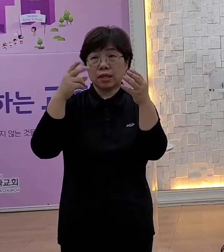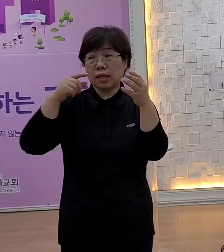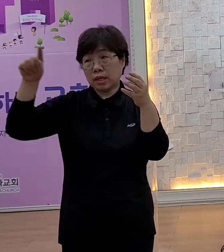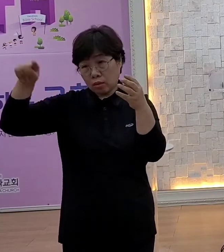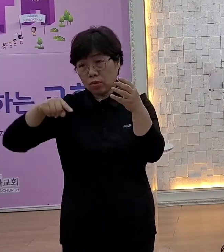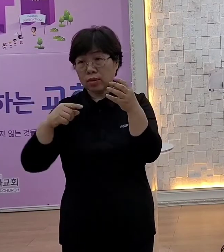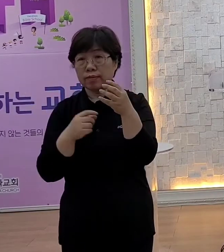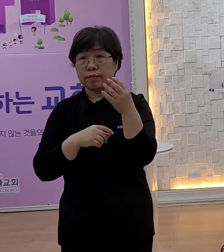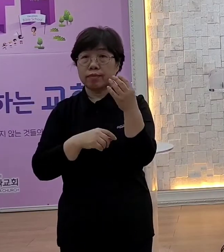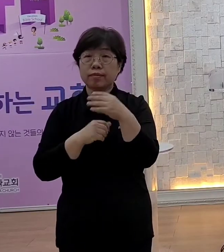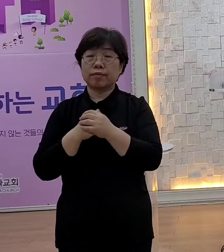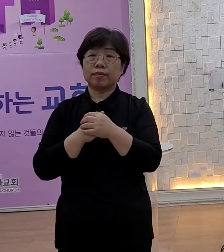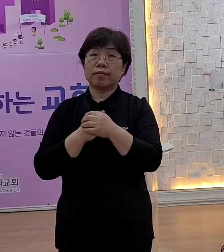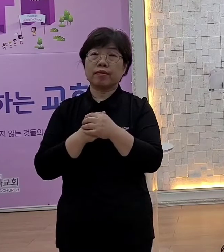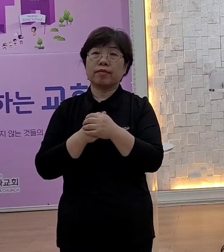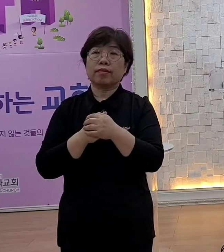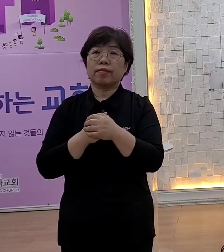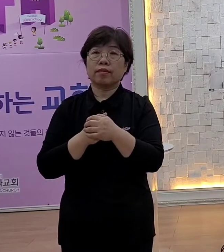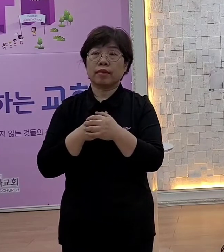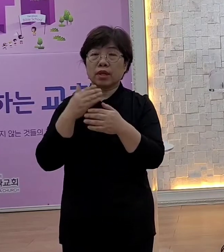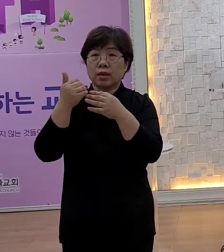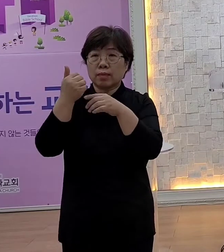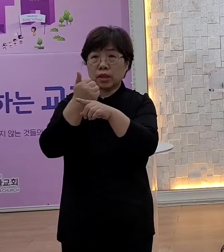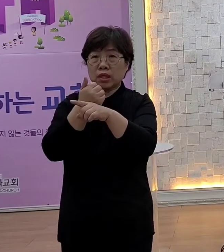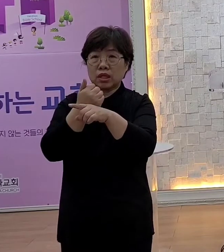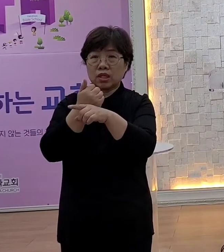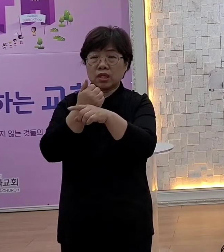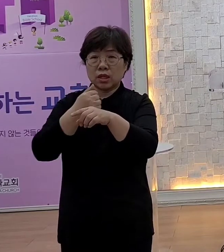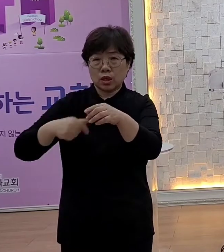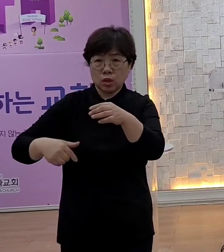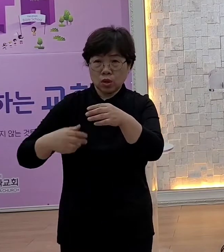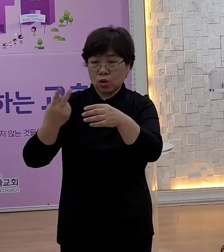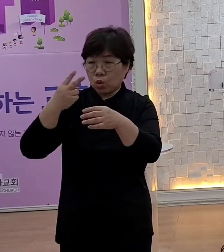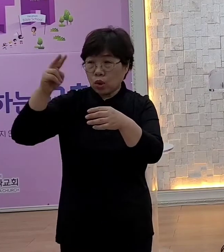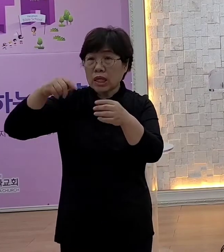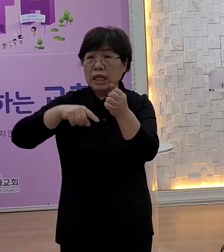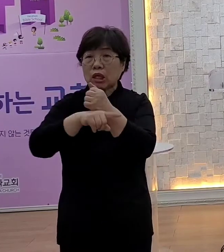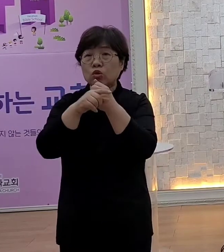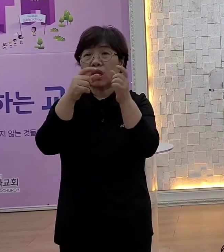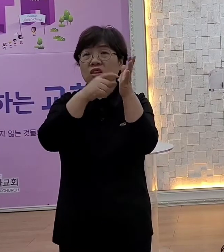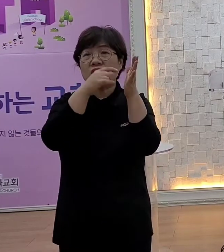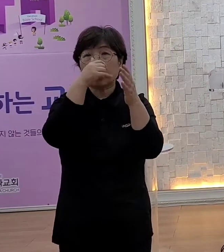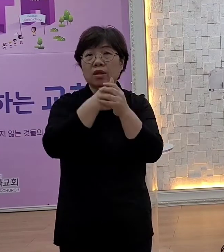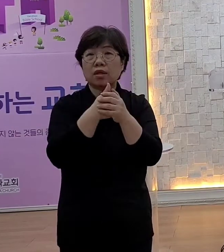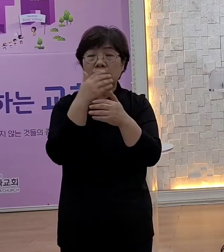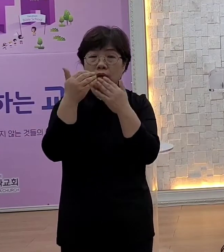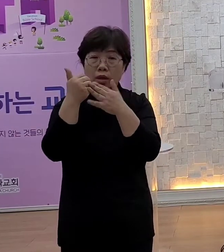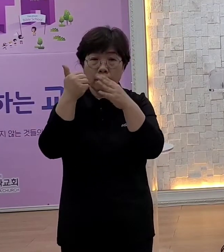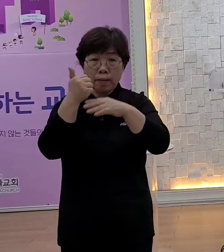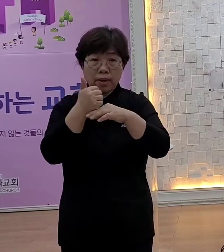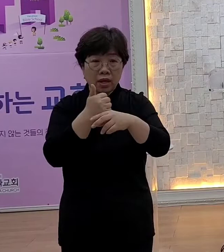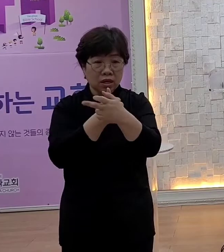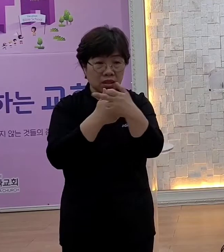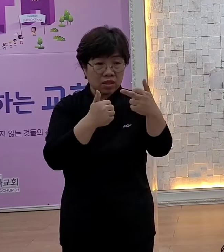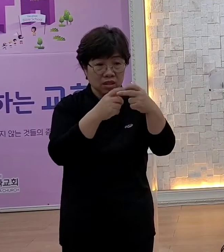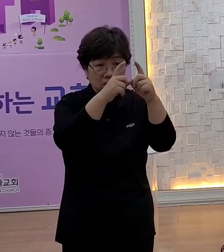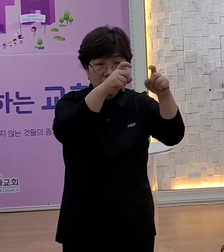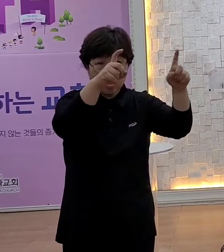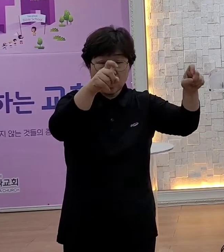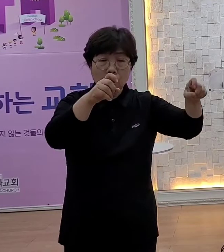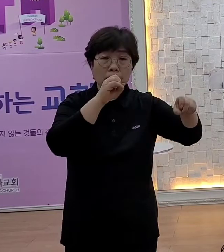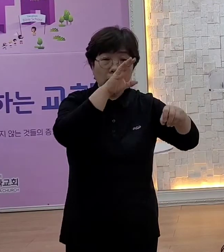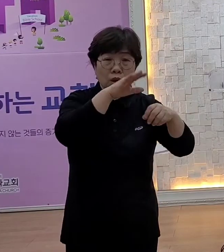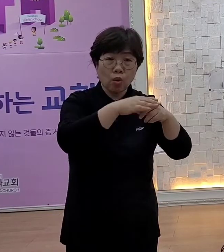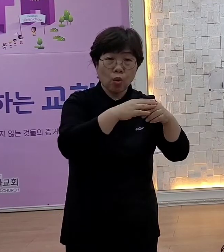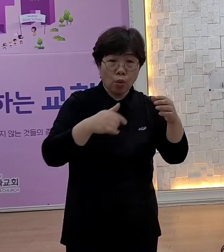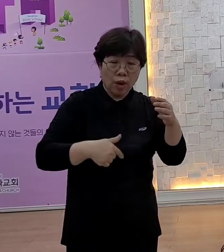여기서 하나님께서 뜻을 돌이키신 이유가 나와 있어요. 이 하나님 앞에 큰 성읍이라 그러고 왜 갑자기 난데없이 회개